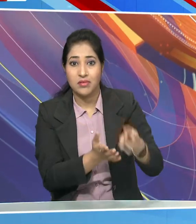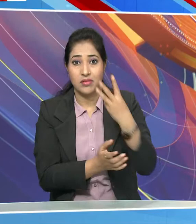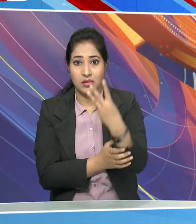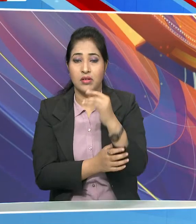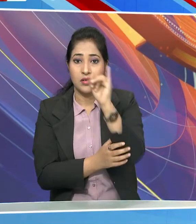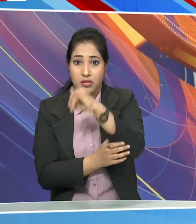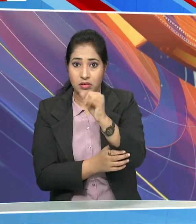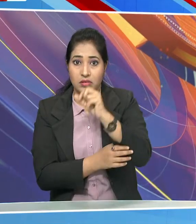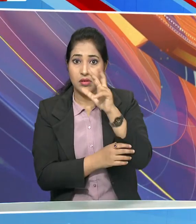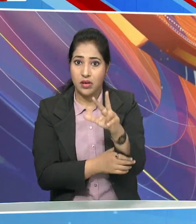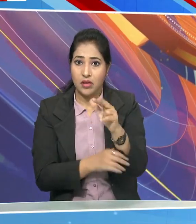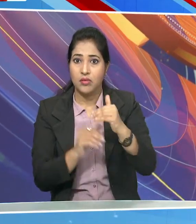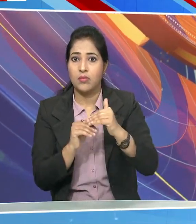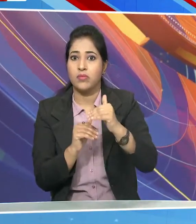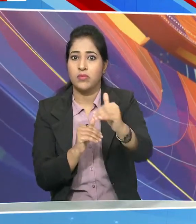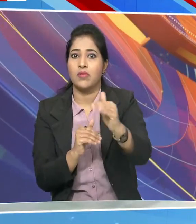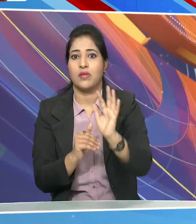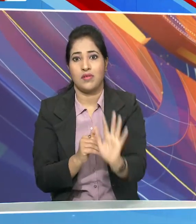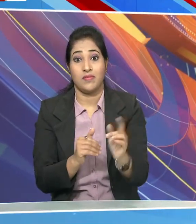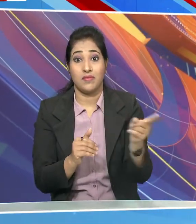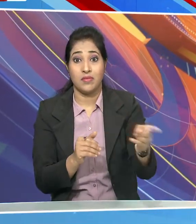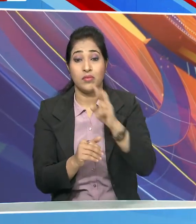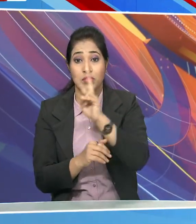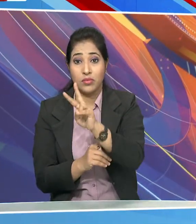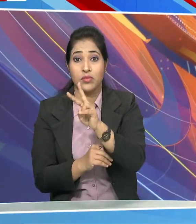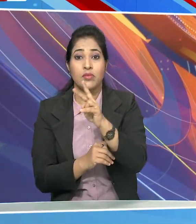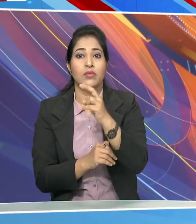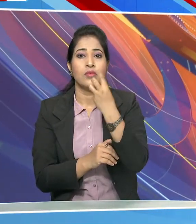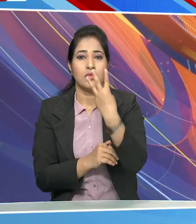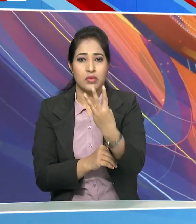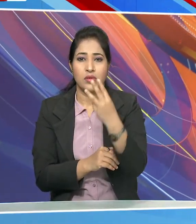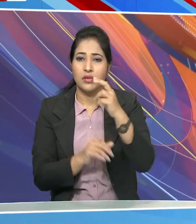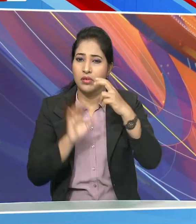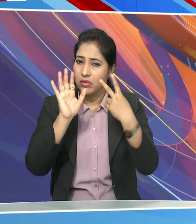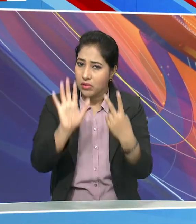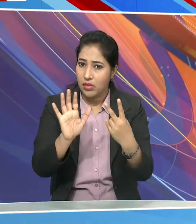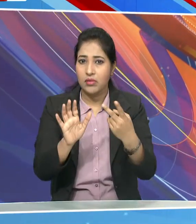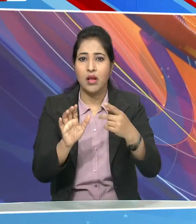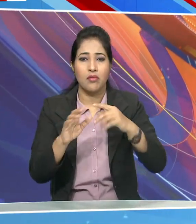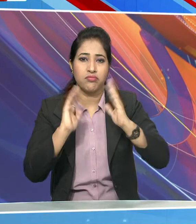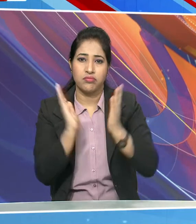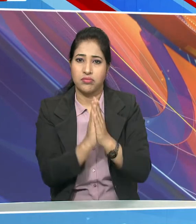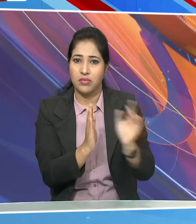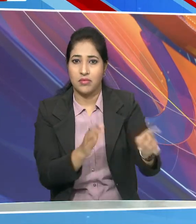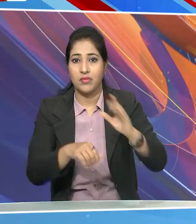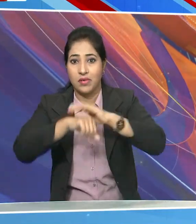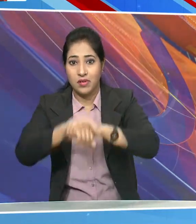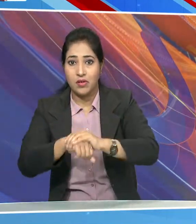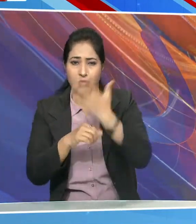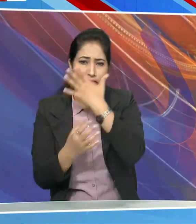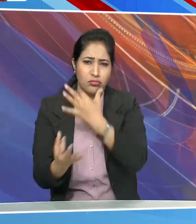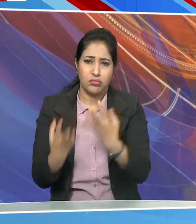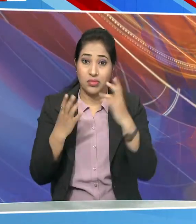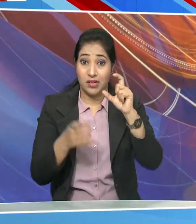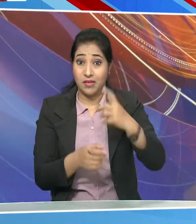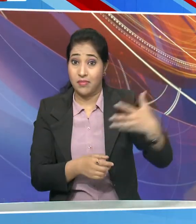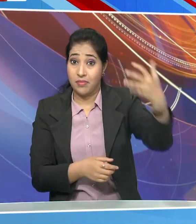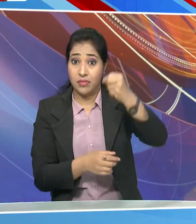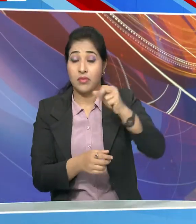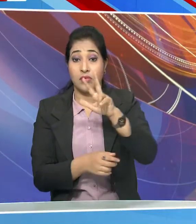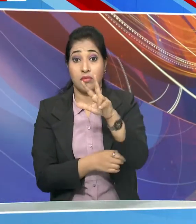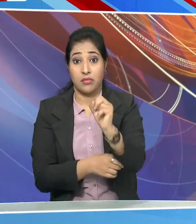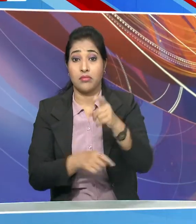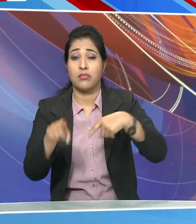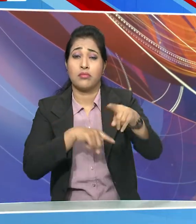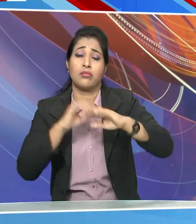रन से आगे खेलने के लिए उतरी और 237 रन पर सिमट गई इंग्लैंड की और से कप्तान बेन स्टॉक ने शानदार 80 रन की परी